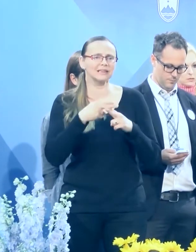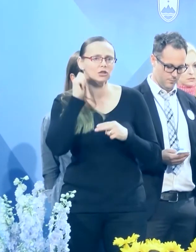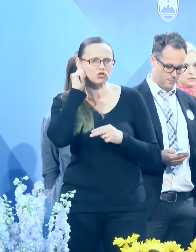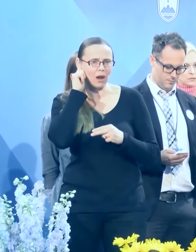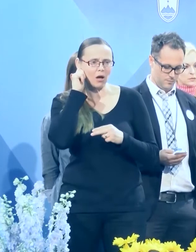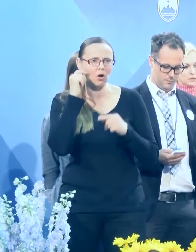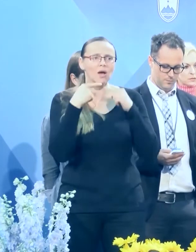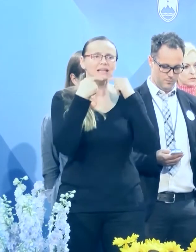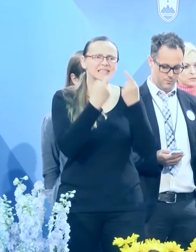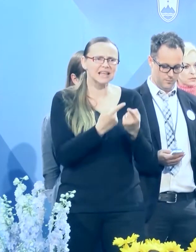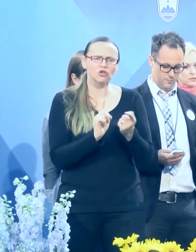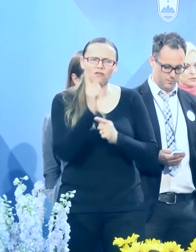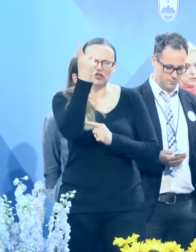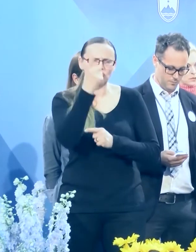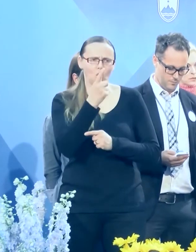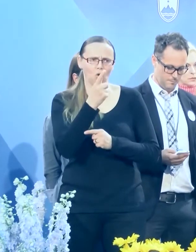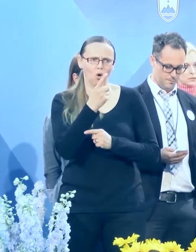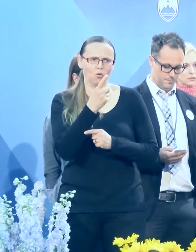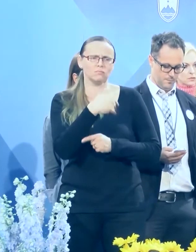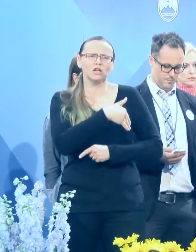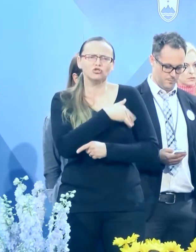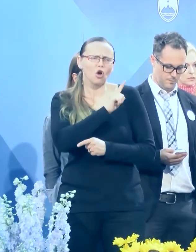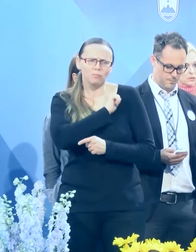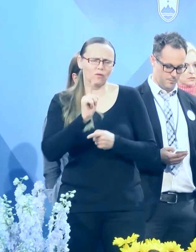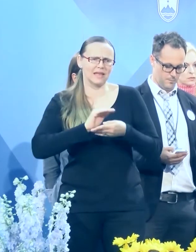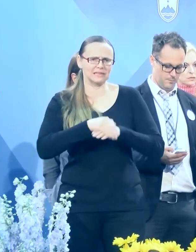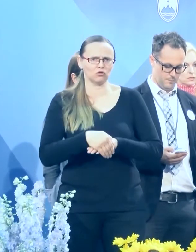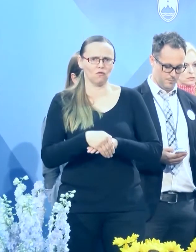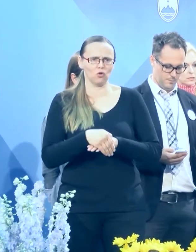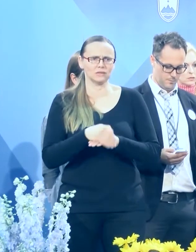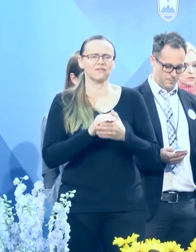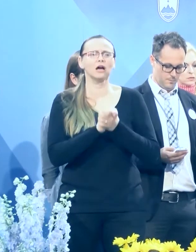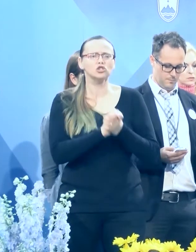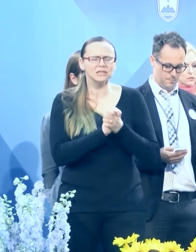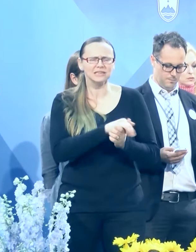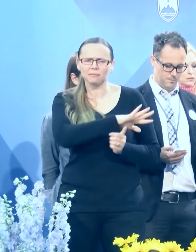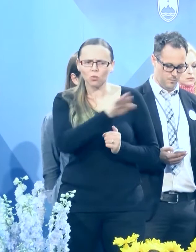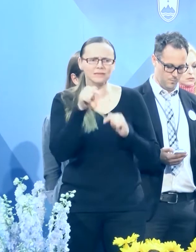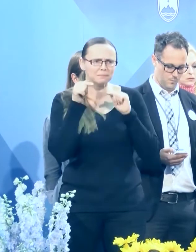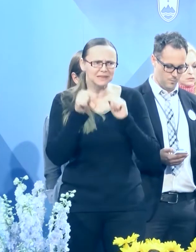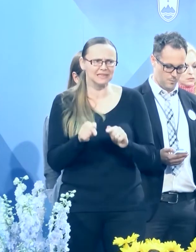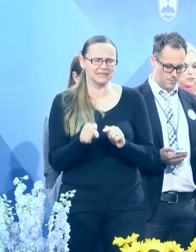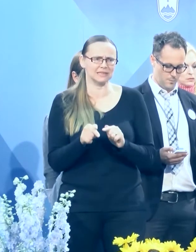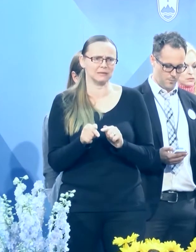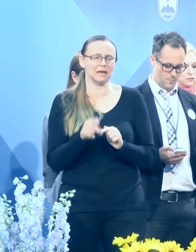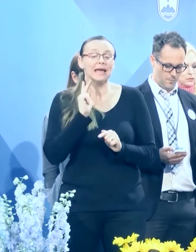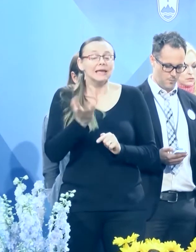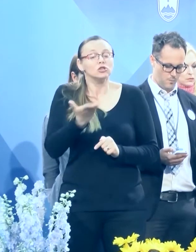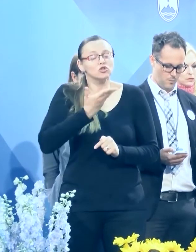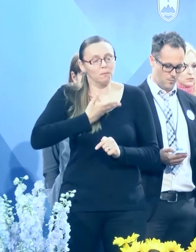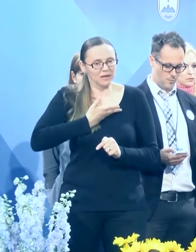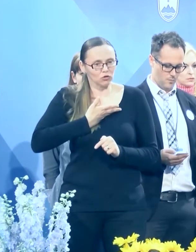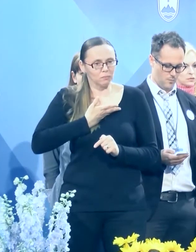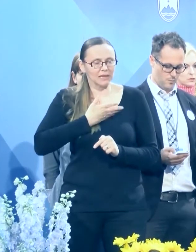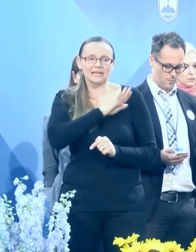izraža visoko stopnjo nezadovoljstva. Čestitamo vsem tistim, ki so si pridobili